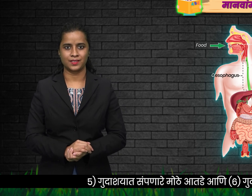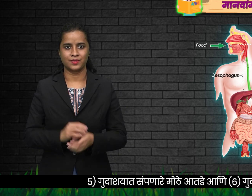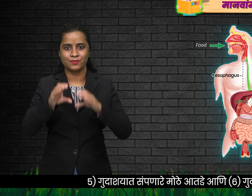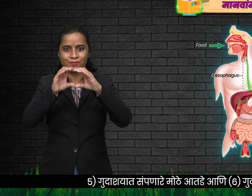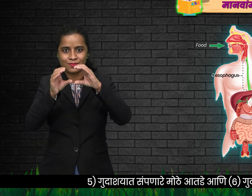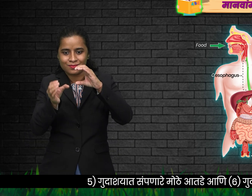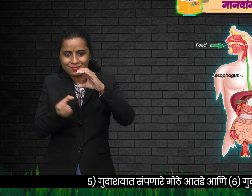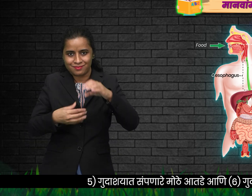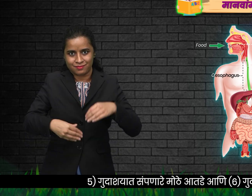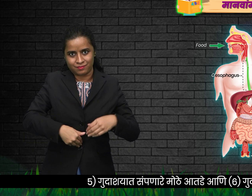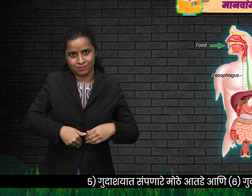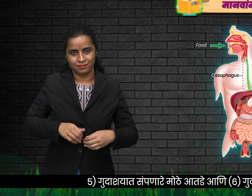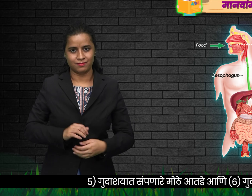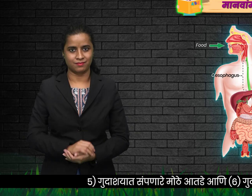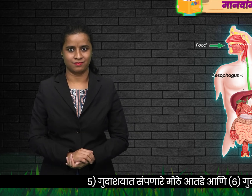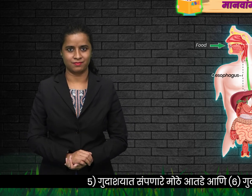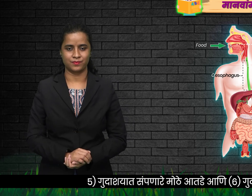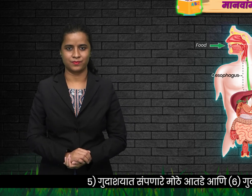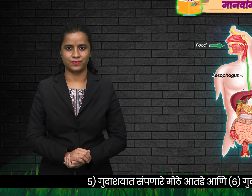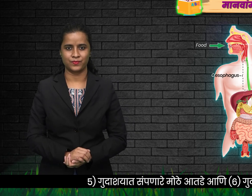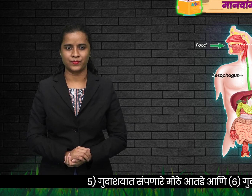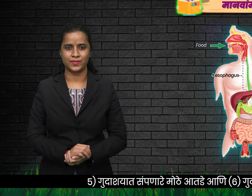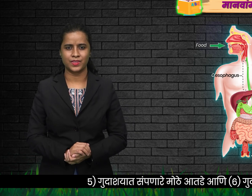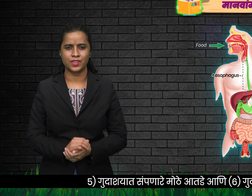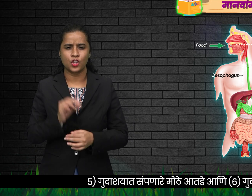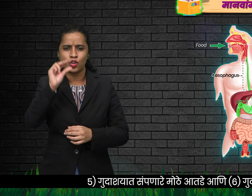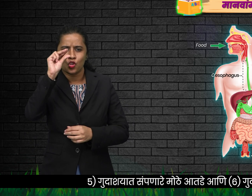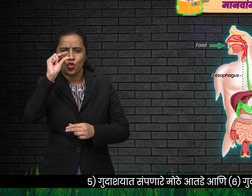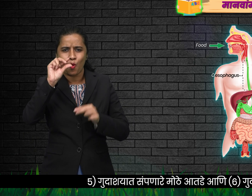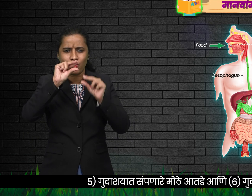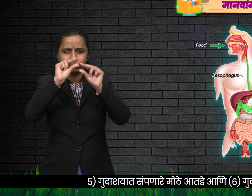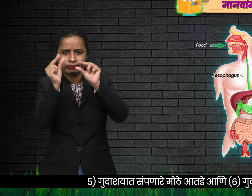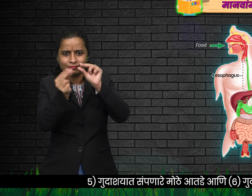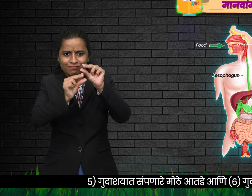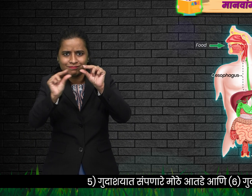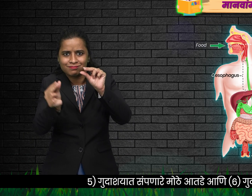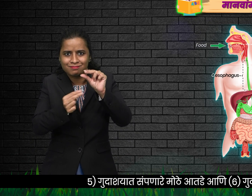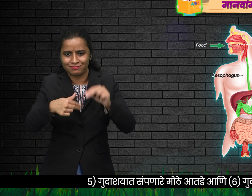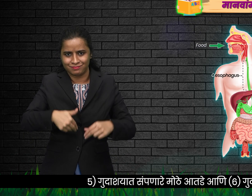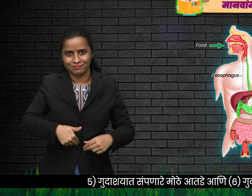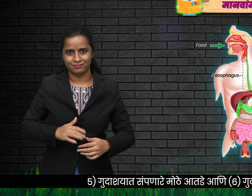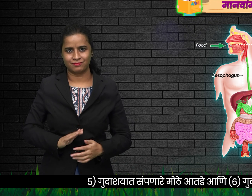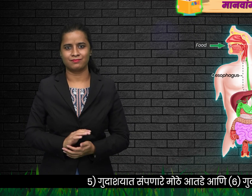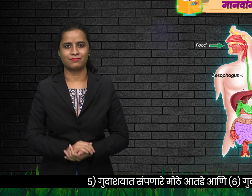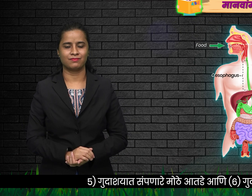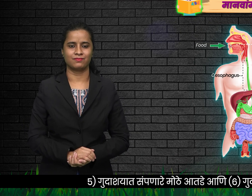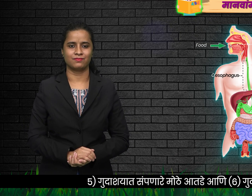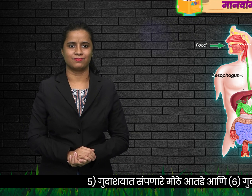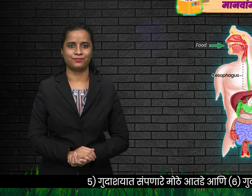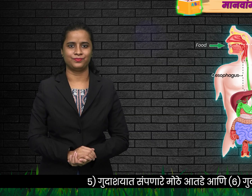पाचवा गुदाशयात संपणारे मोठे आतडे आणि सहावा गुद्यद्वार.